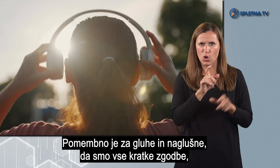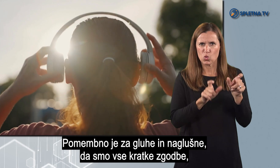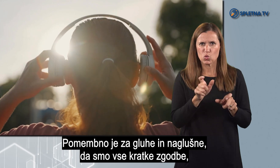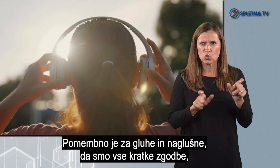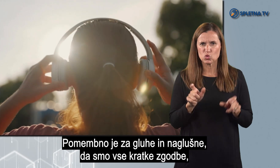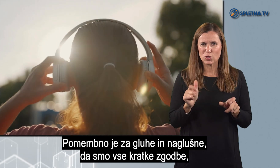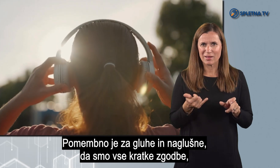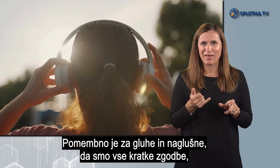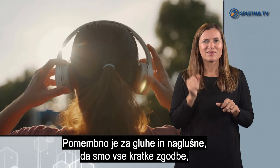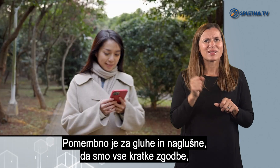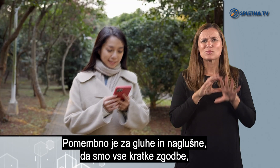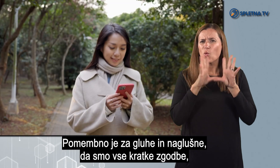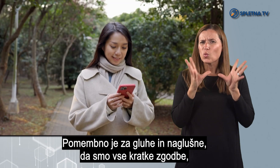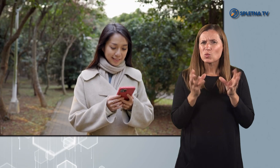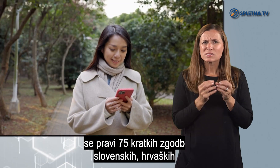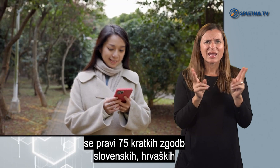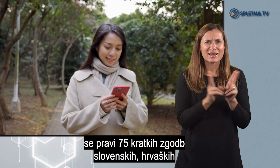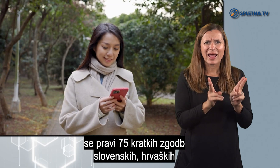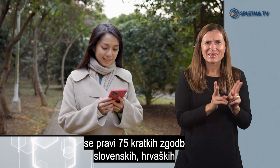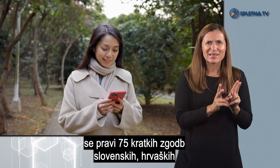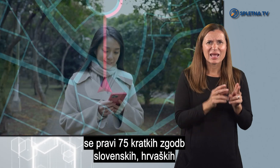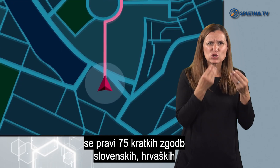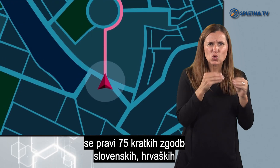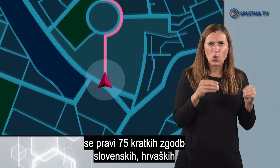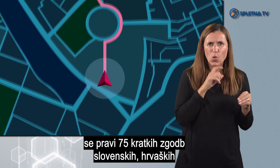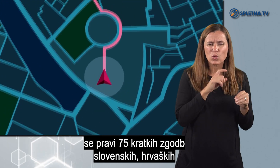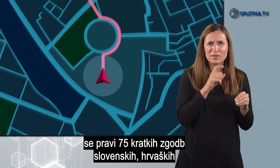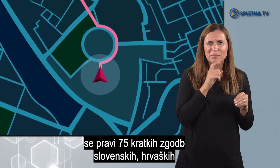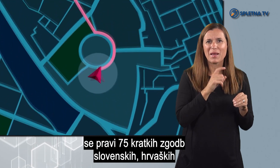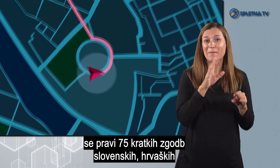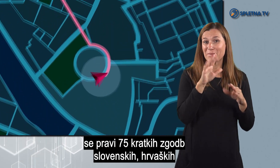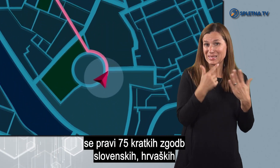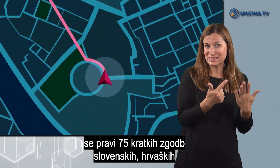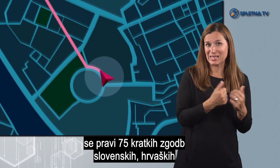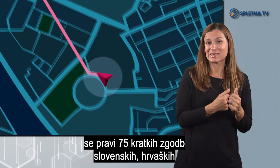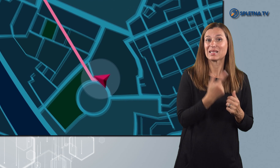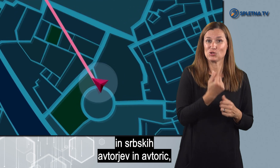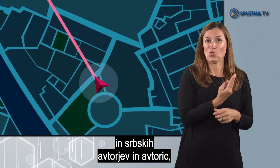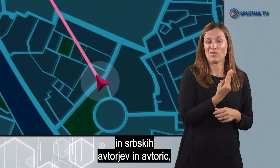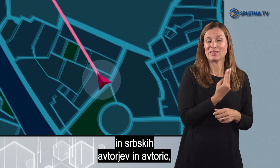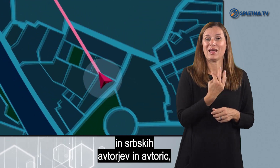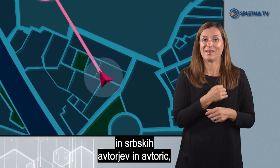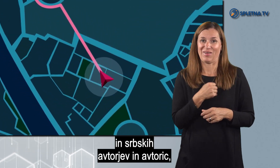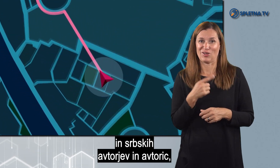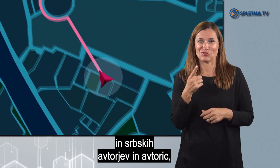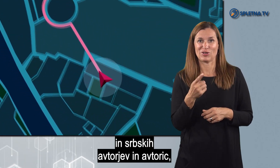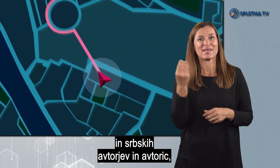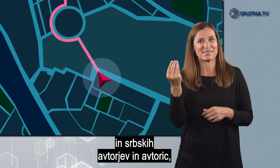da smo vse kratke zgodbe, se pravi 75 kratkih zgodb slovenskih, hrvaških